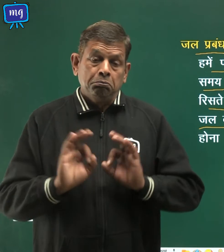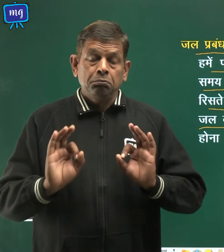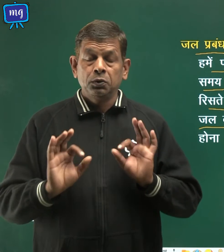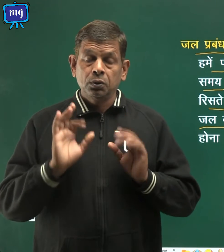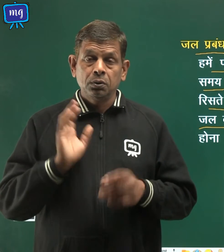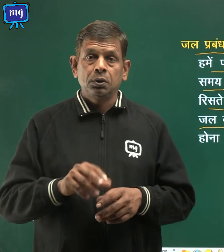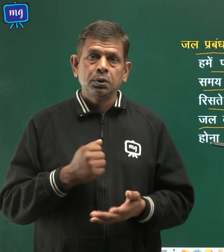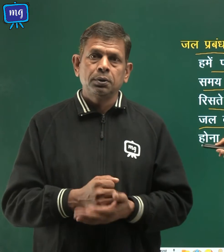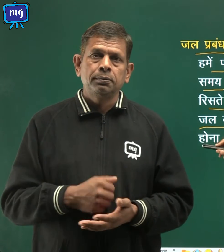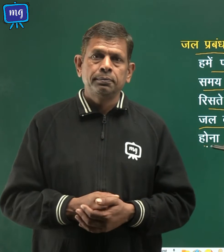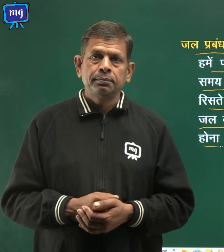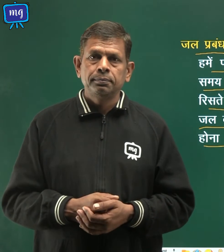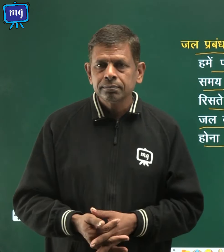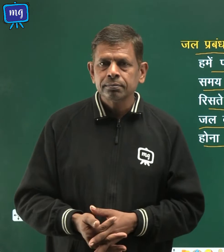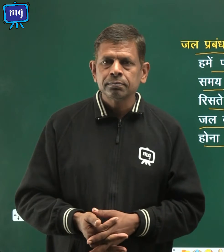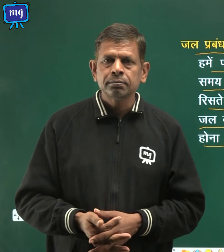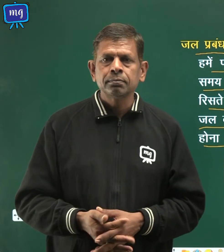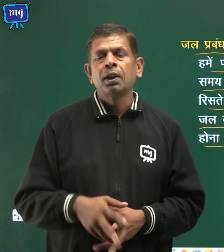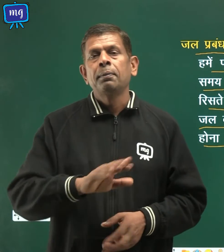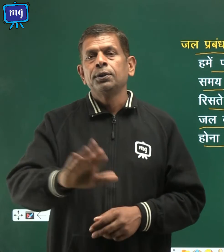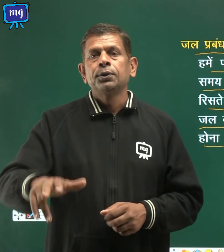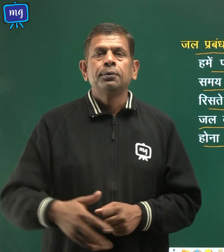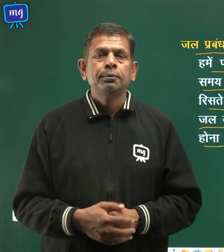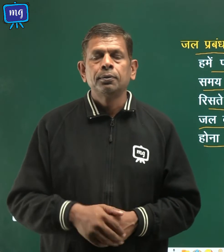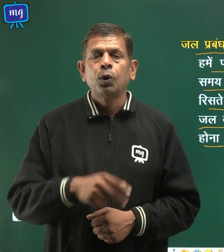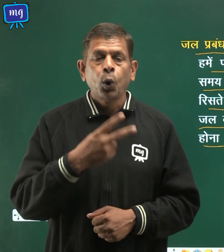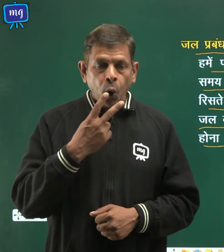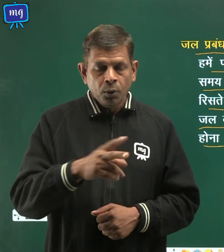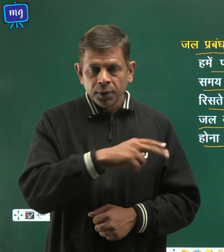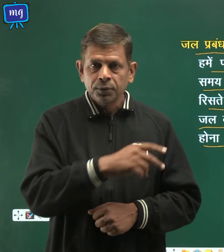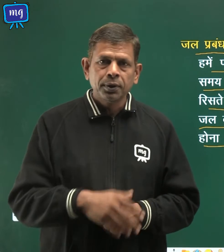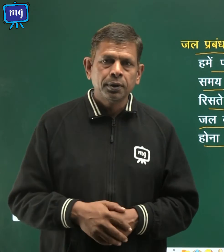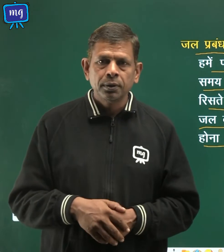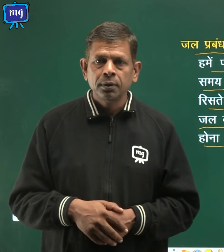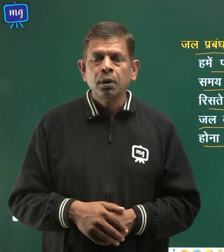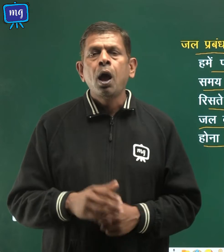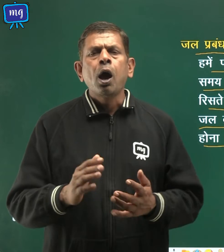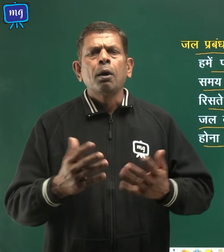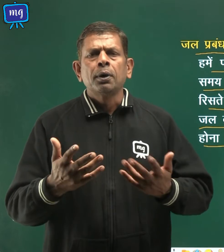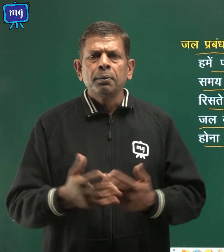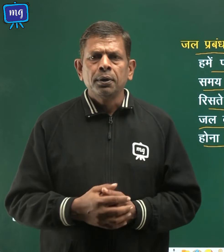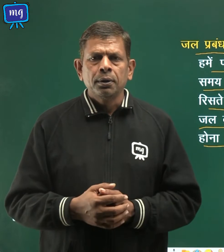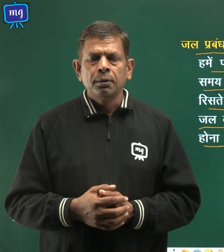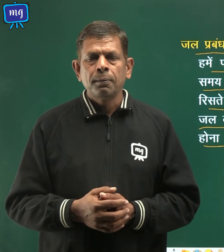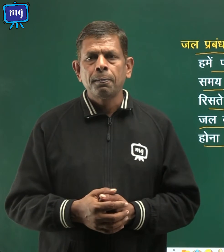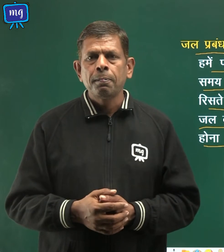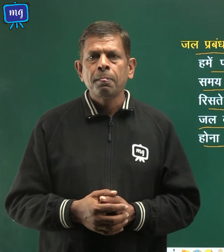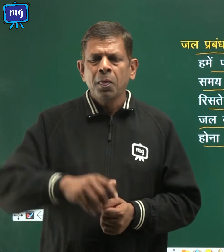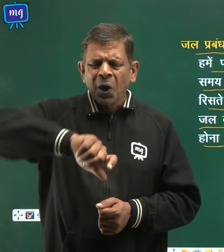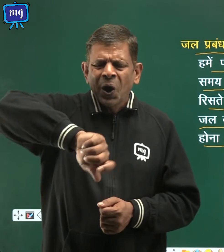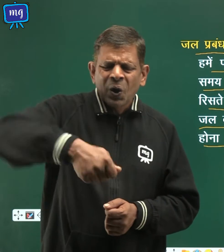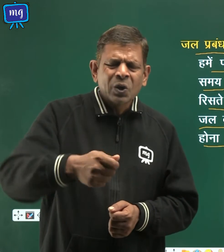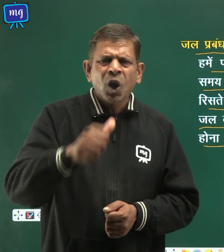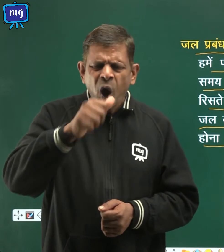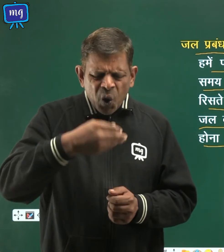जागरूक होना चाहिए। बच्चों, तुम देखते होगे कभी कभी नलों से पानी